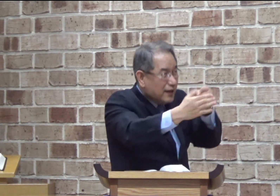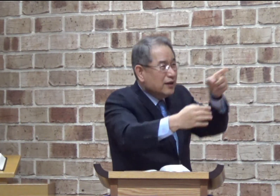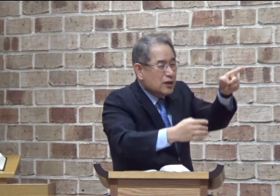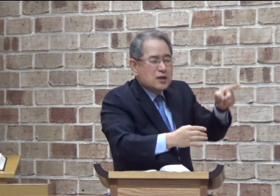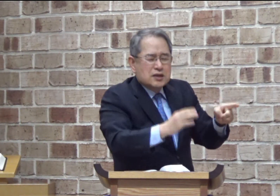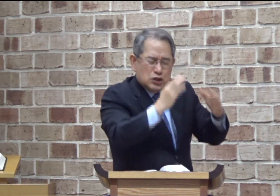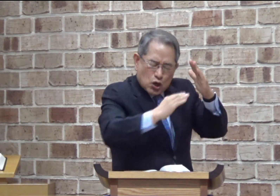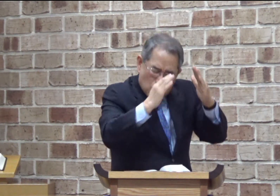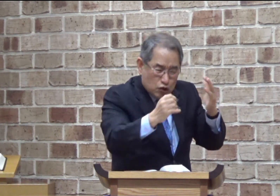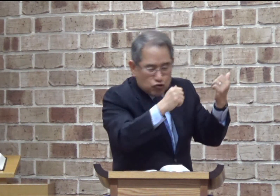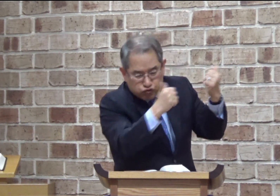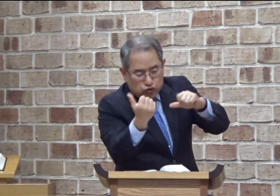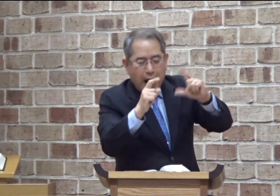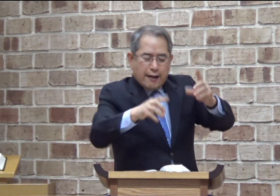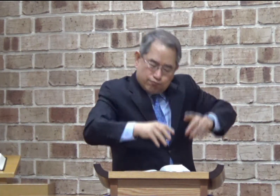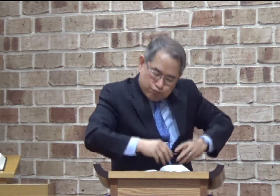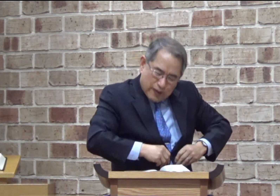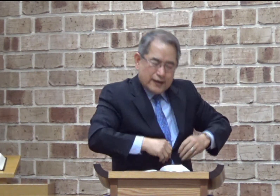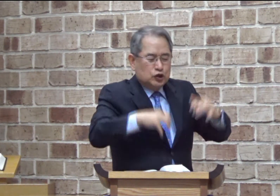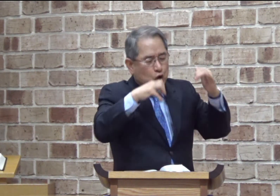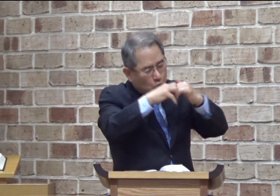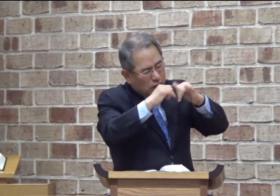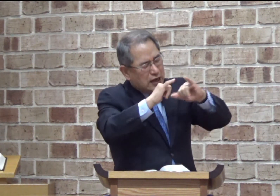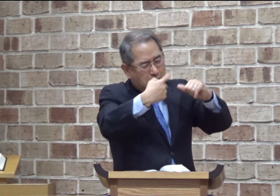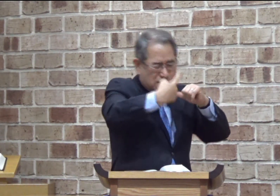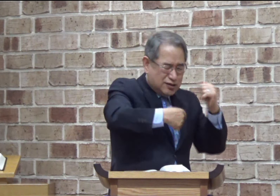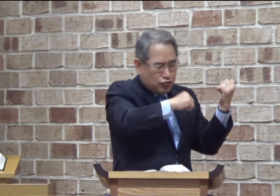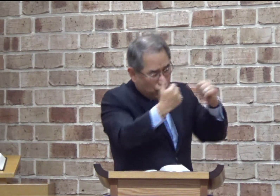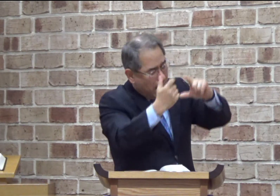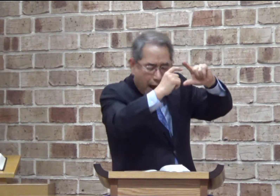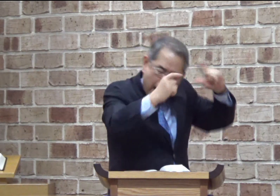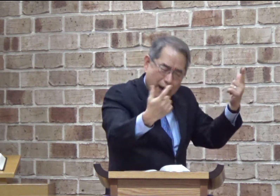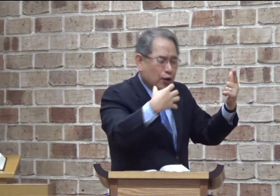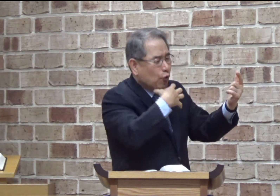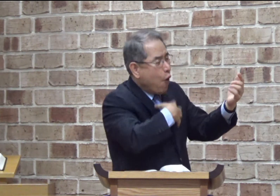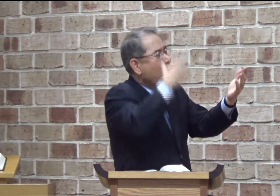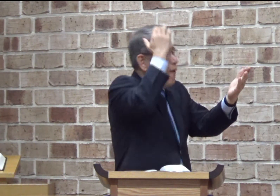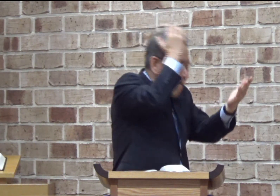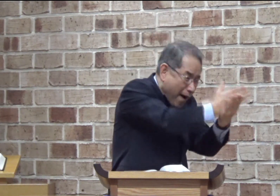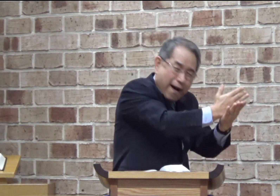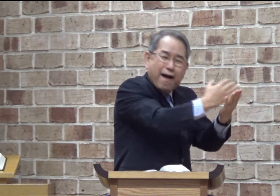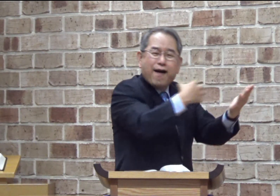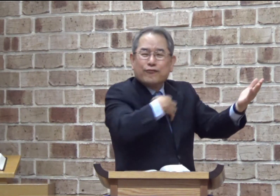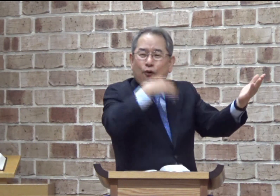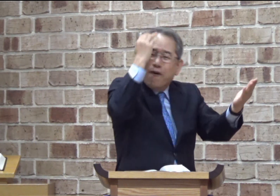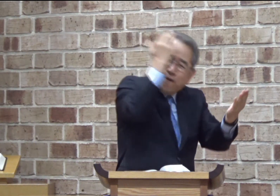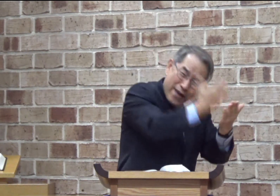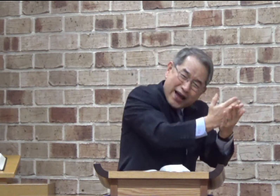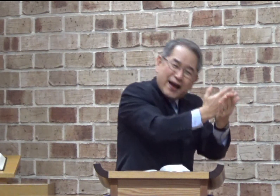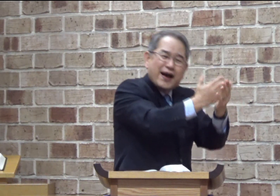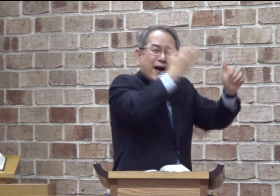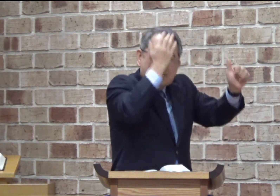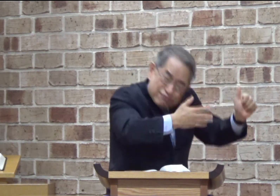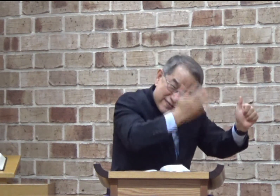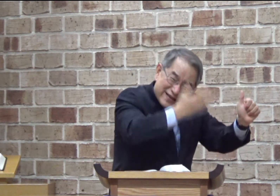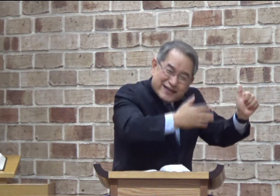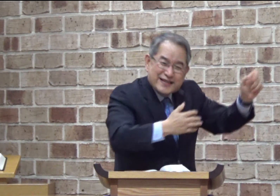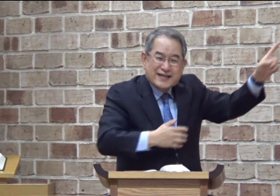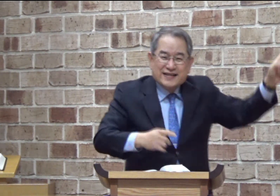아비가일이 다윗에게 당신의 생명은 하나님과 함께 쌓여있는